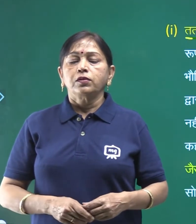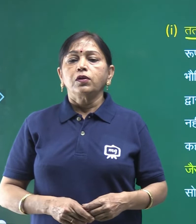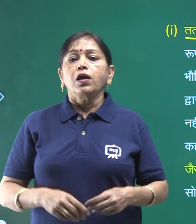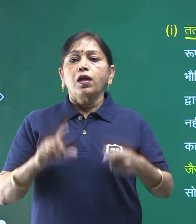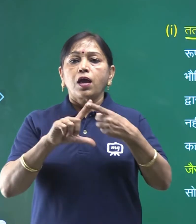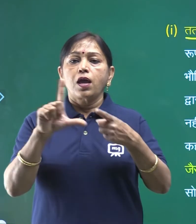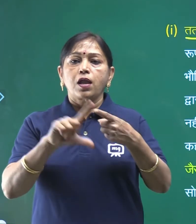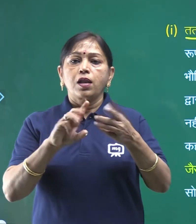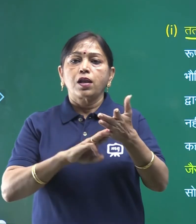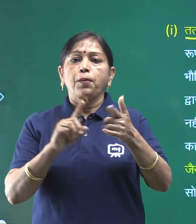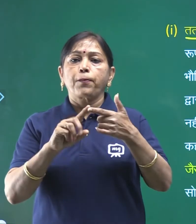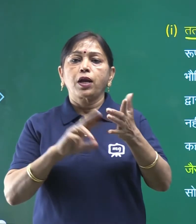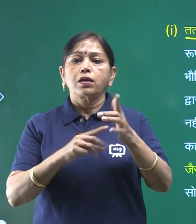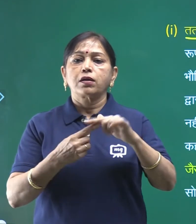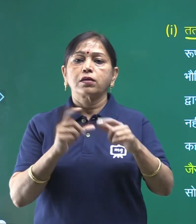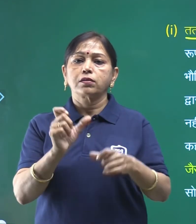तत्व